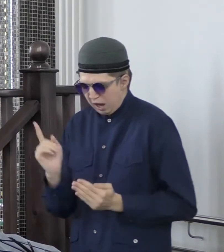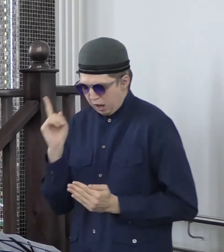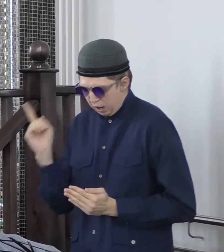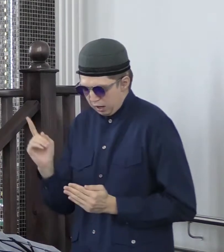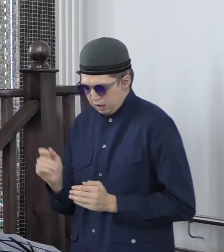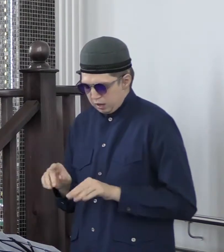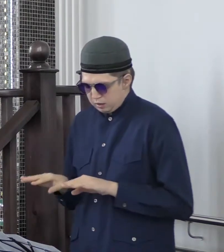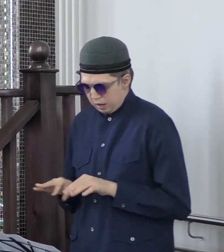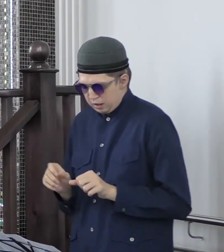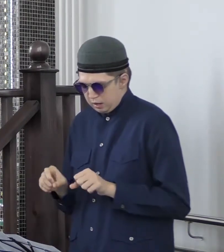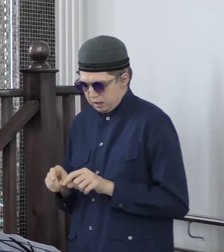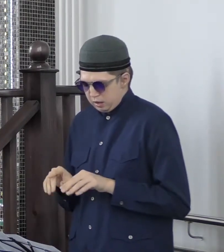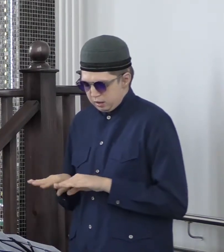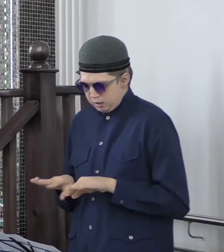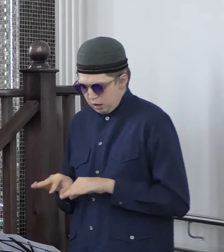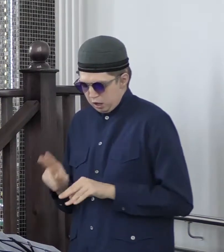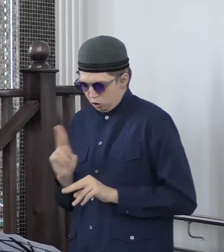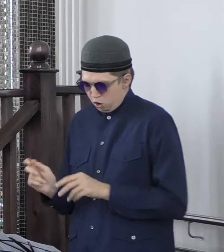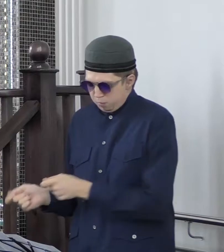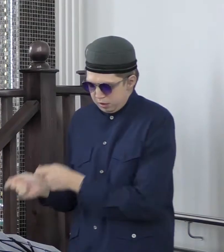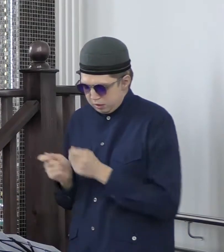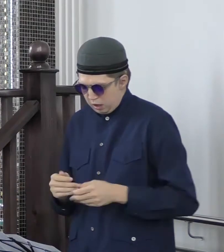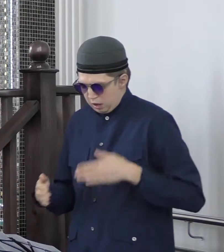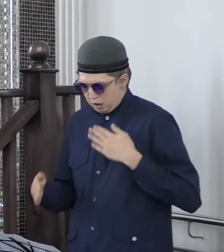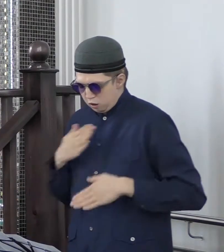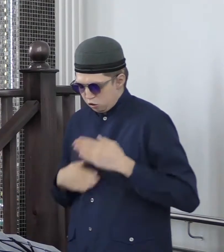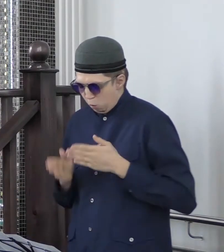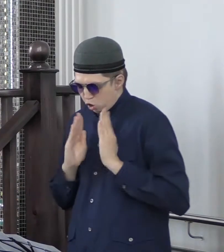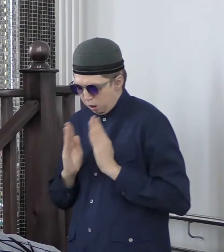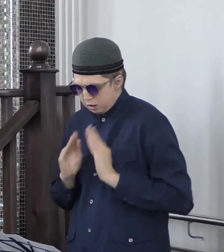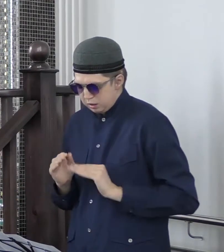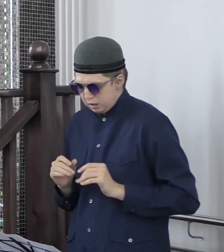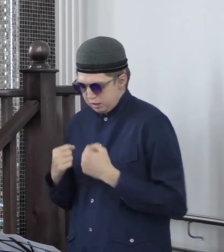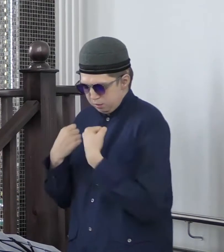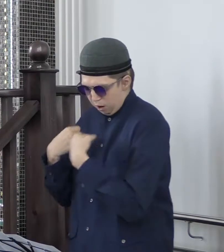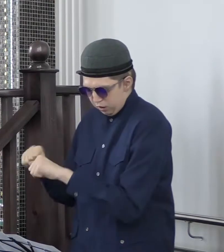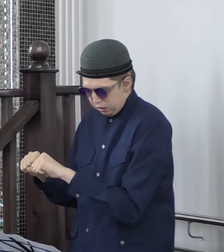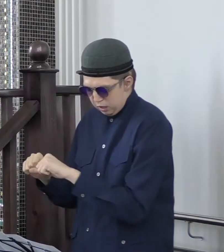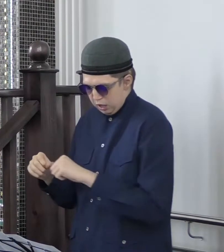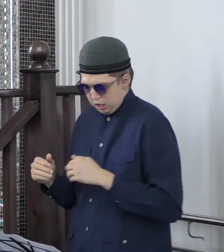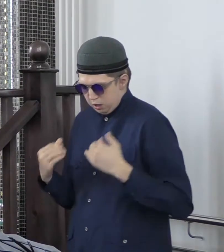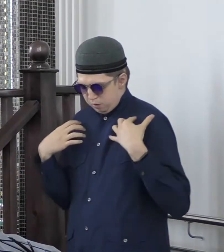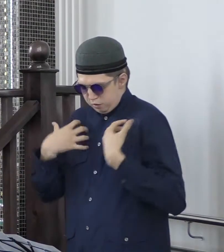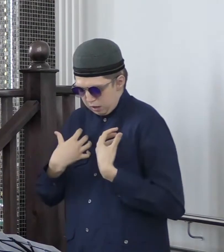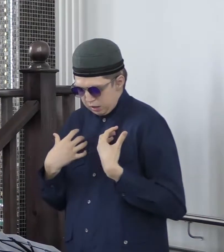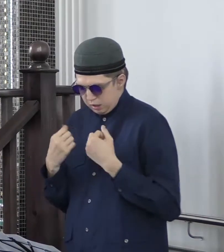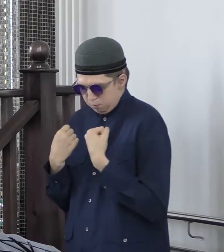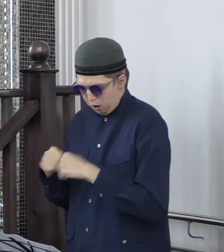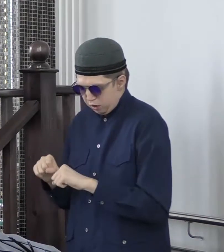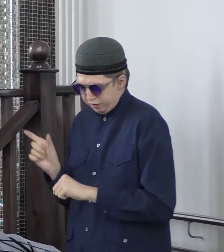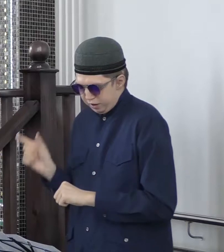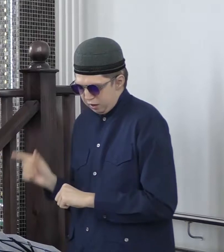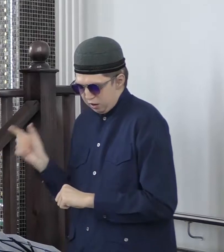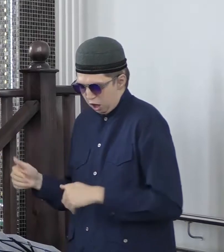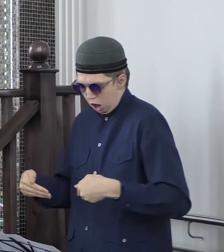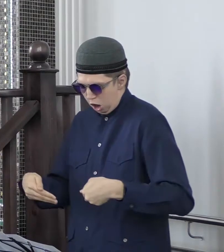усанда. Нигде эшләсәң дә, хакифи курху, ул Аллах дедна мине күреп тұрабе, мин аны